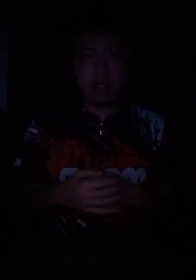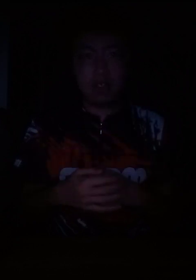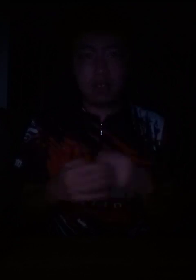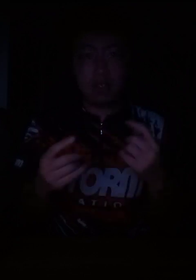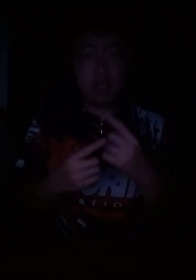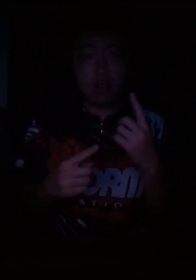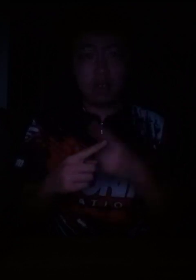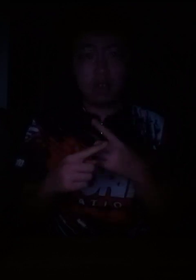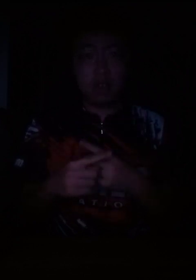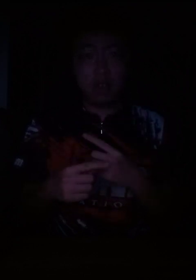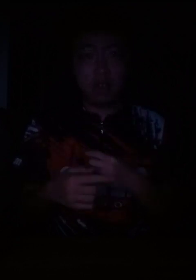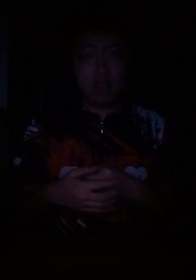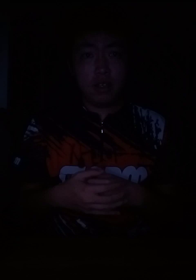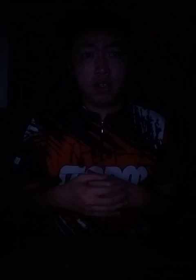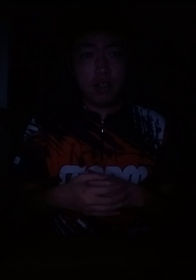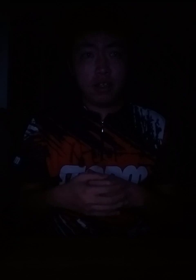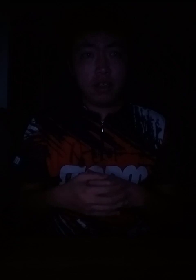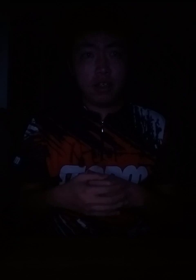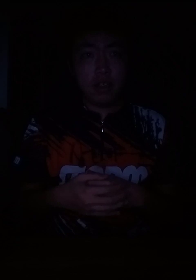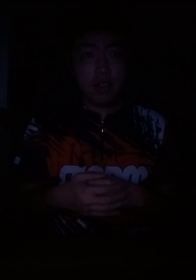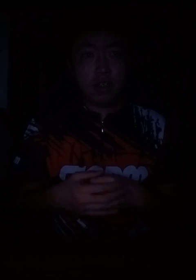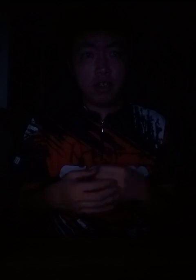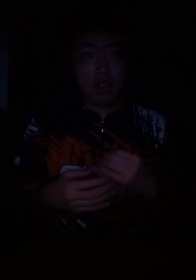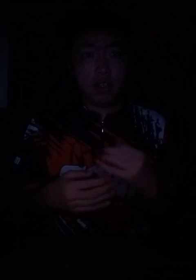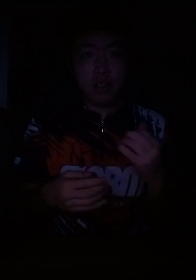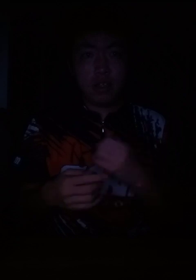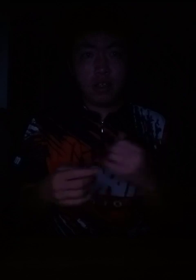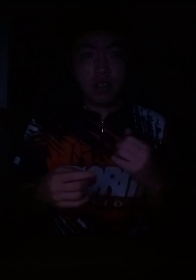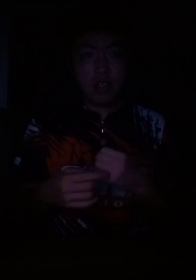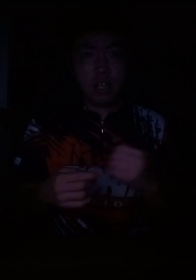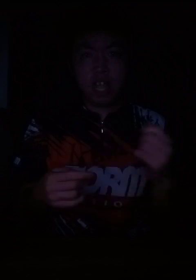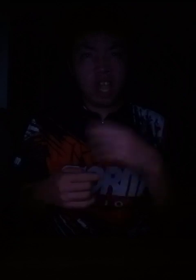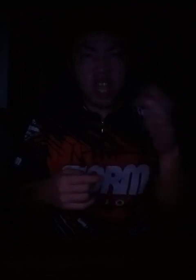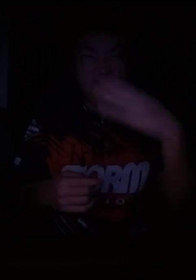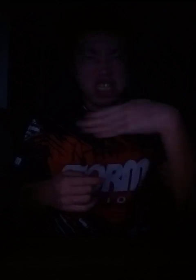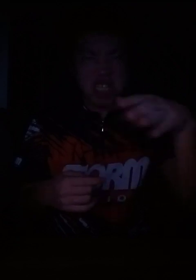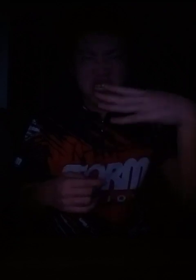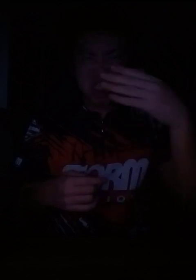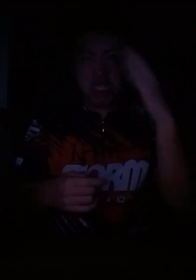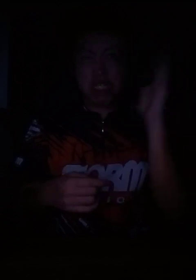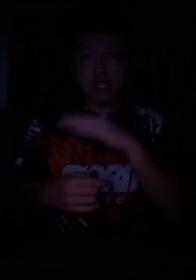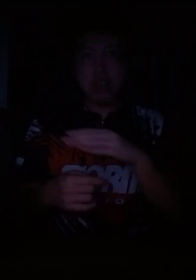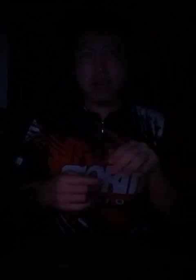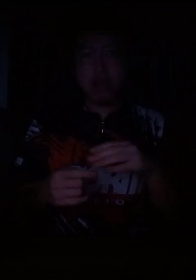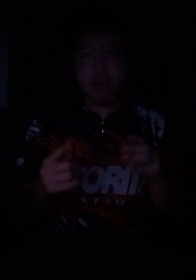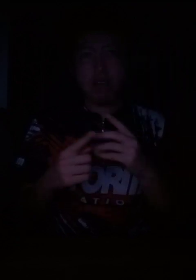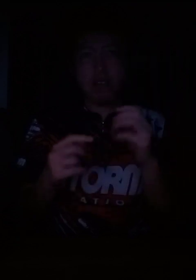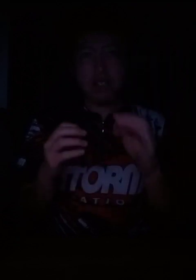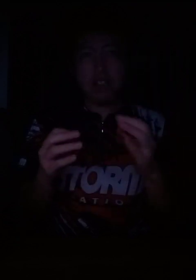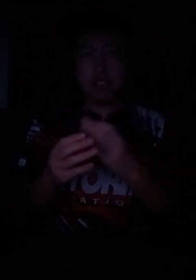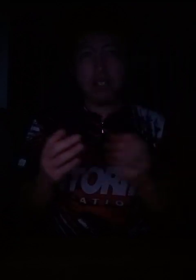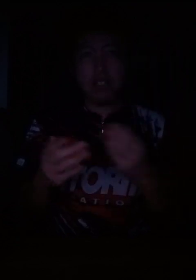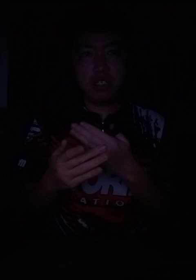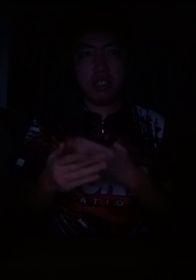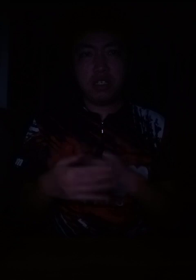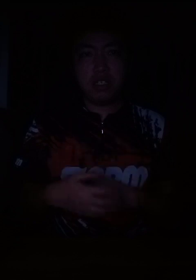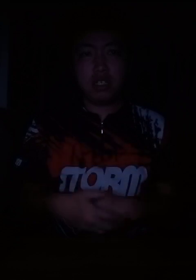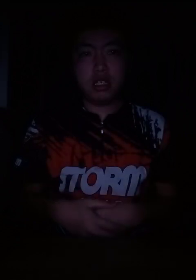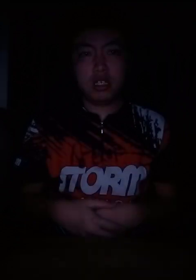되지 않느냐? 아니. 다 필요 없어. 아니 내가 돈 때문에 더러운 돈 내고 싶지가 않아. 또